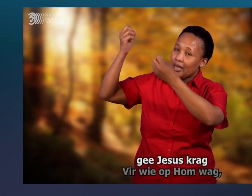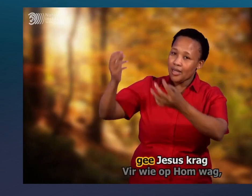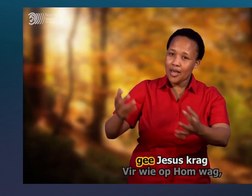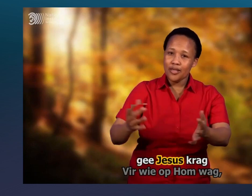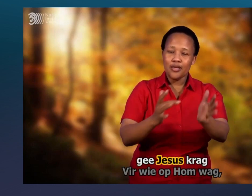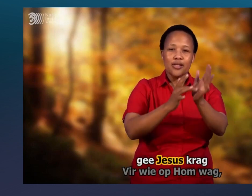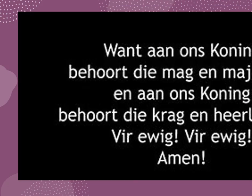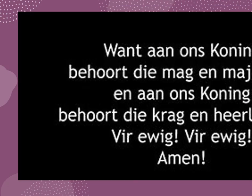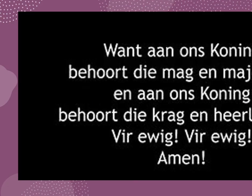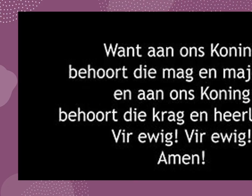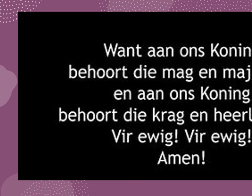Gee hier.